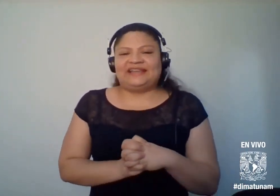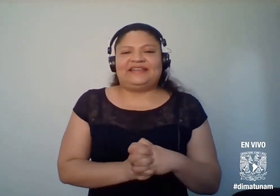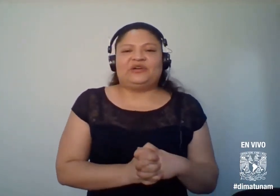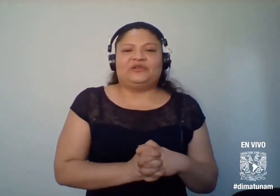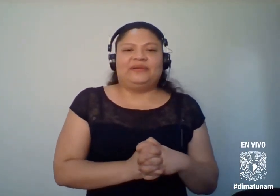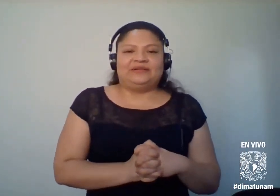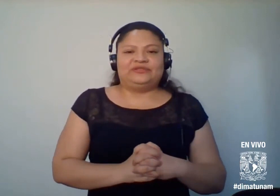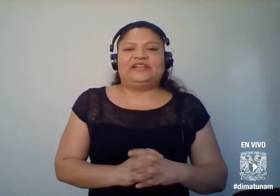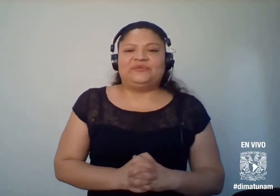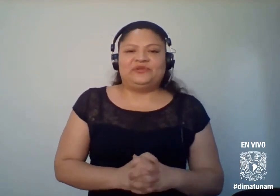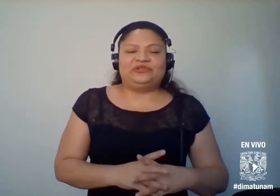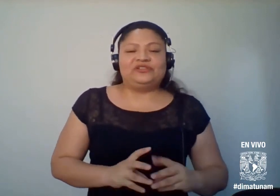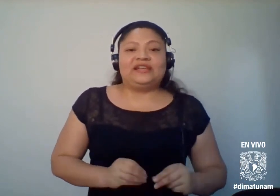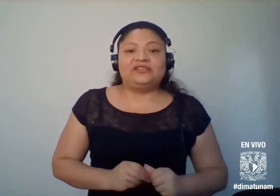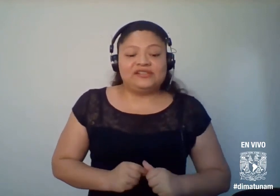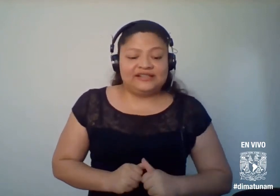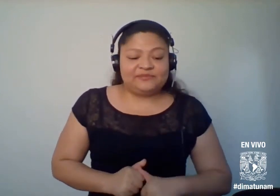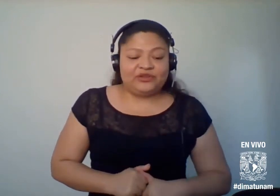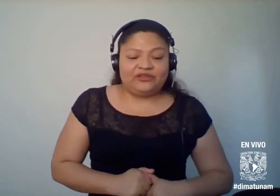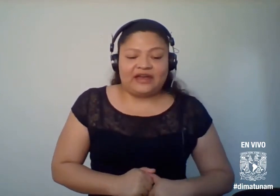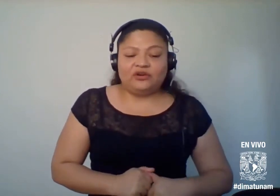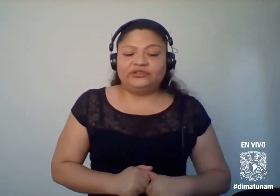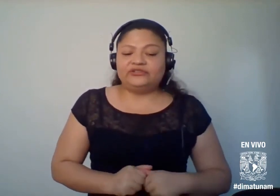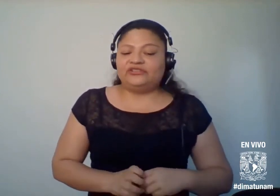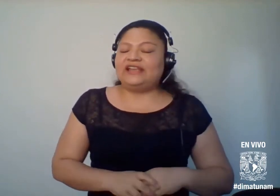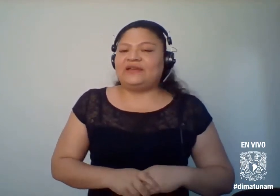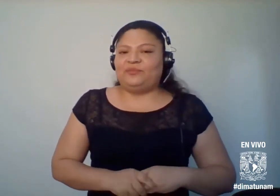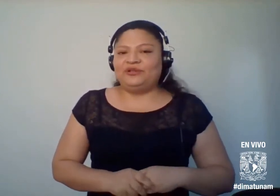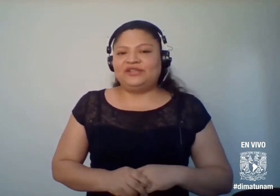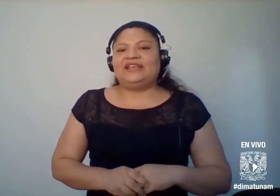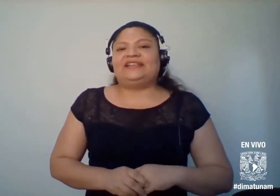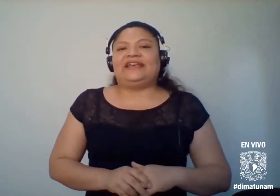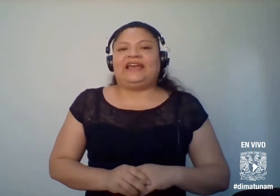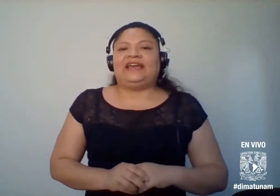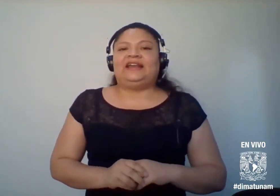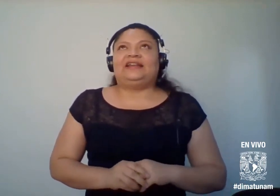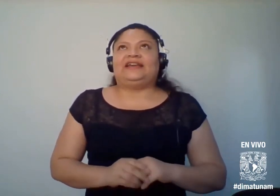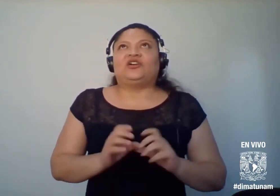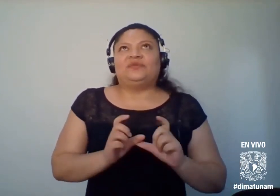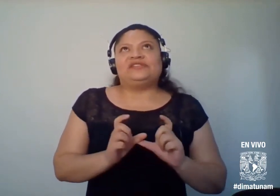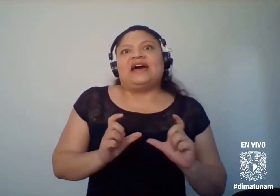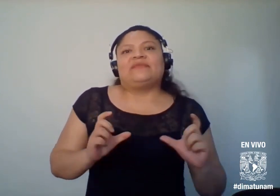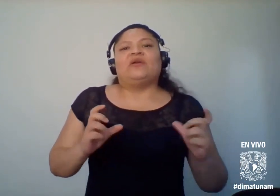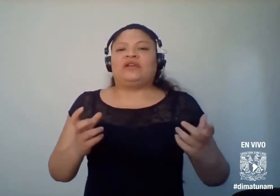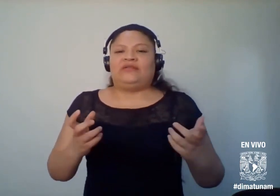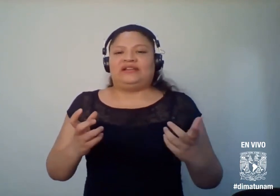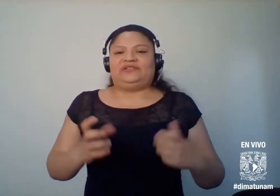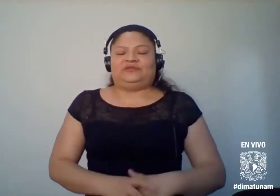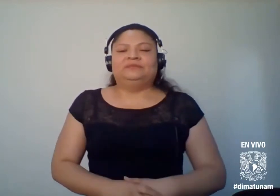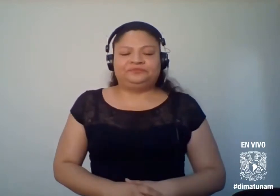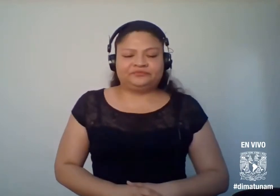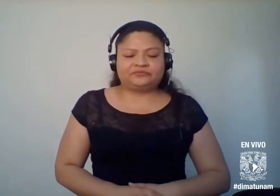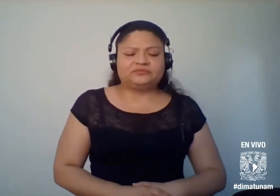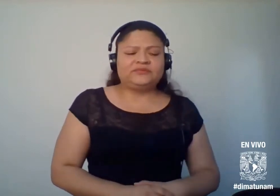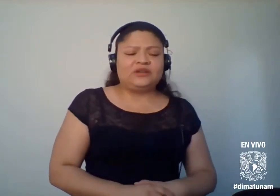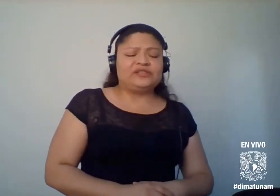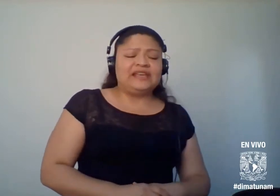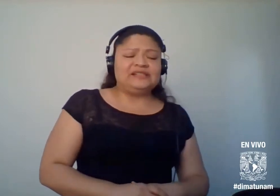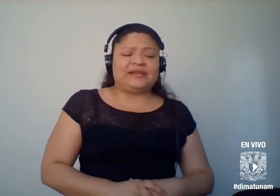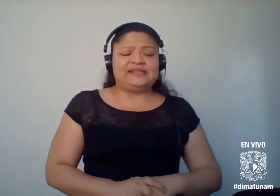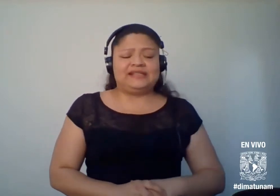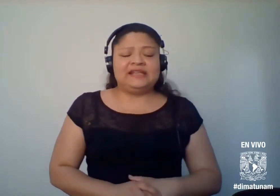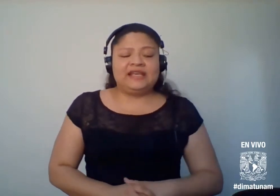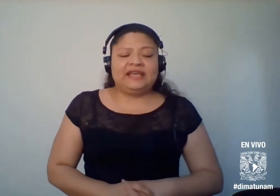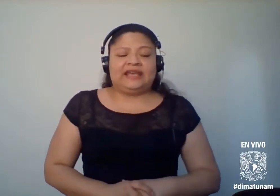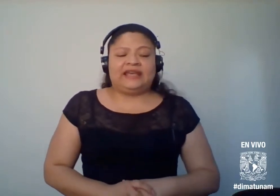me dicen que tengo un 5 minutos, entonces les puedo dar otros dos ejemplos de cómo se arma una oración.